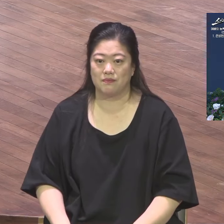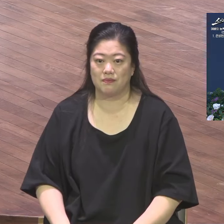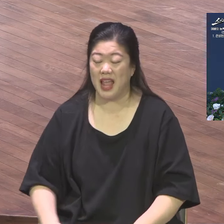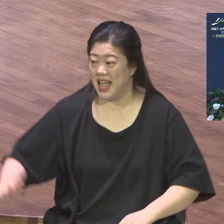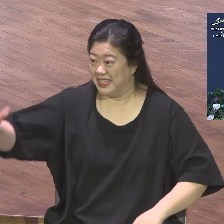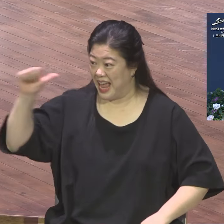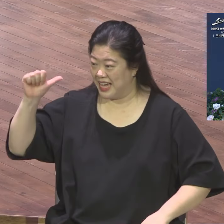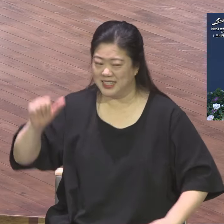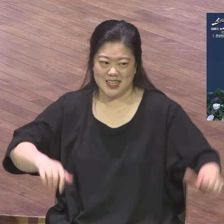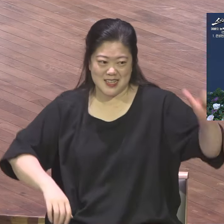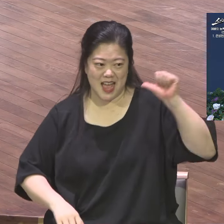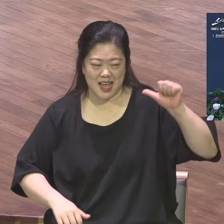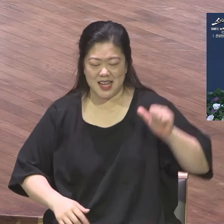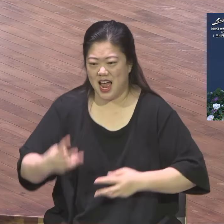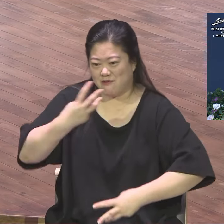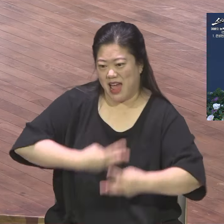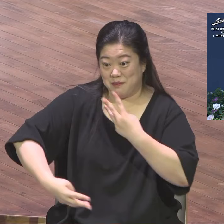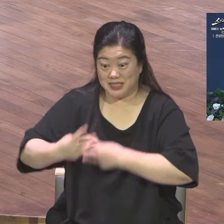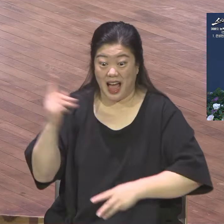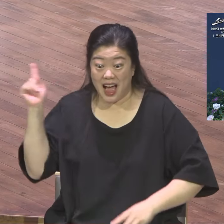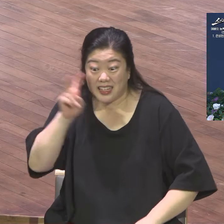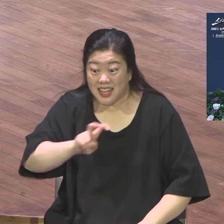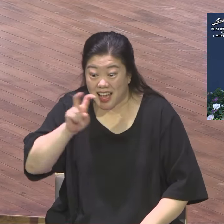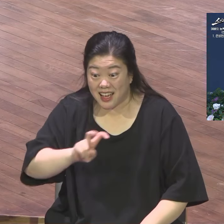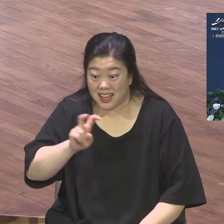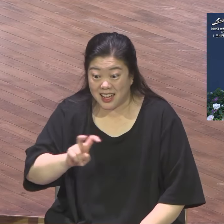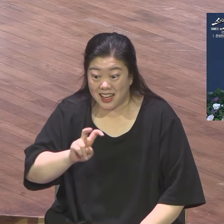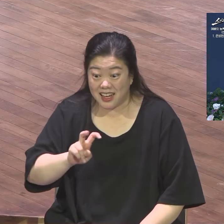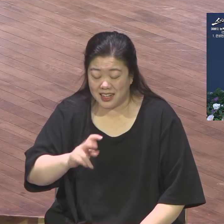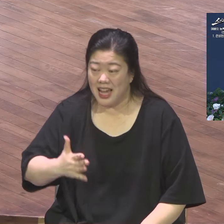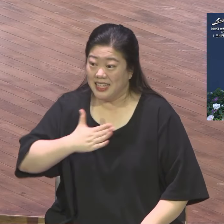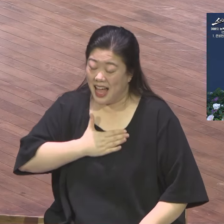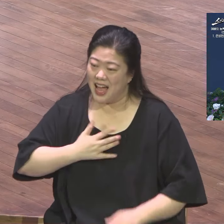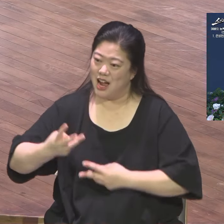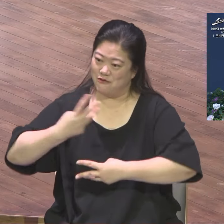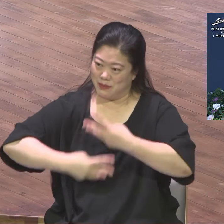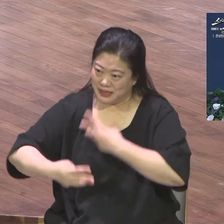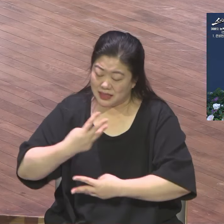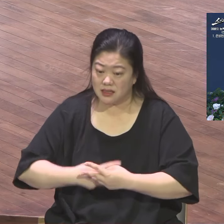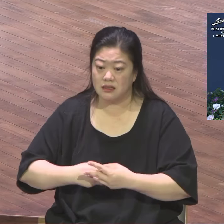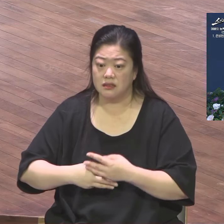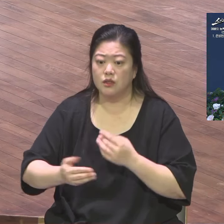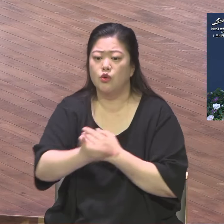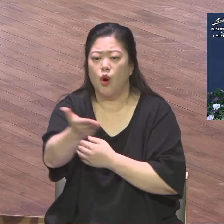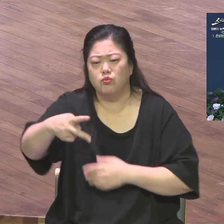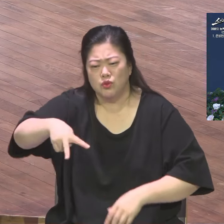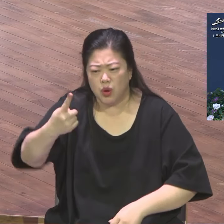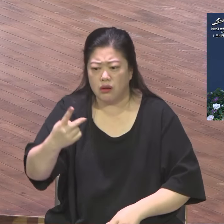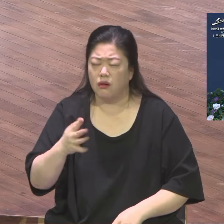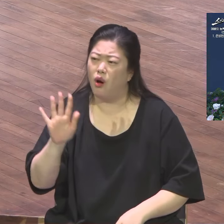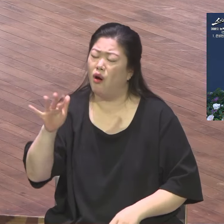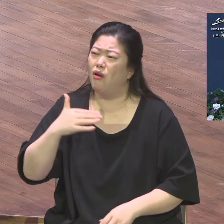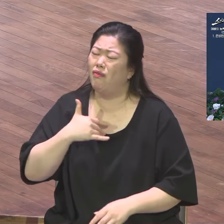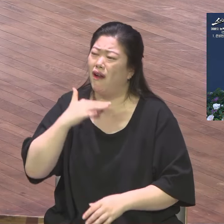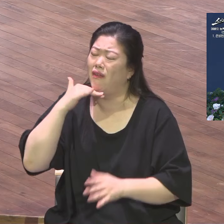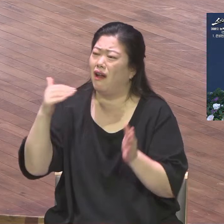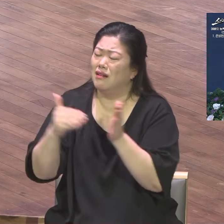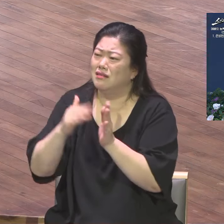말. 나는 말씀 가진 자야. 나는 절대 안 무너져. 나는 그루터기야. 아멘. 그 말이에요. 그